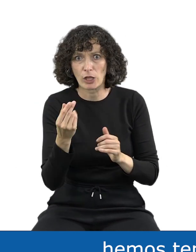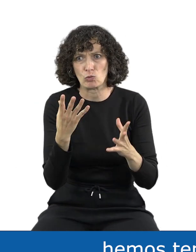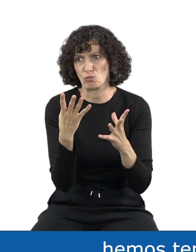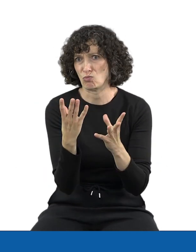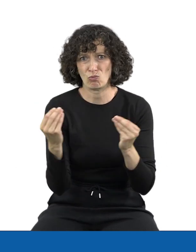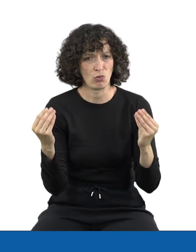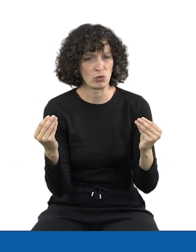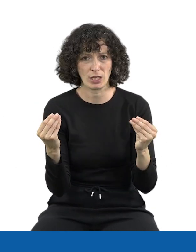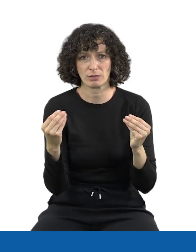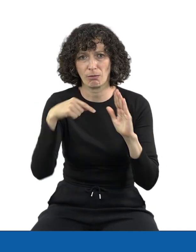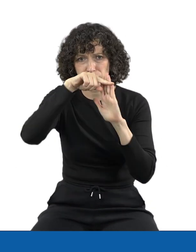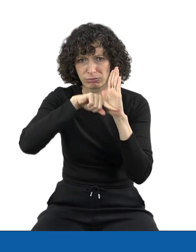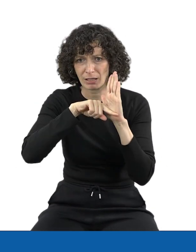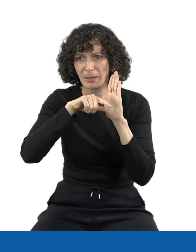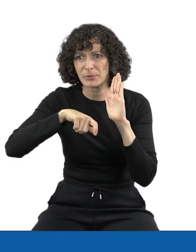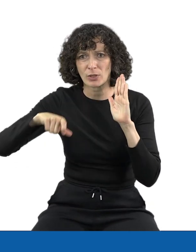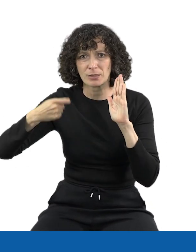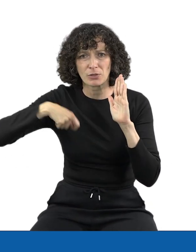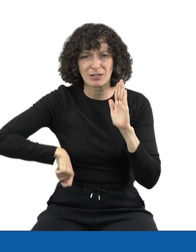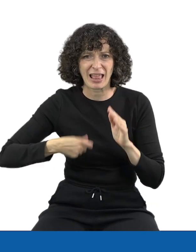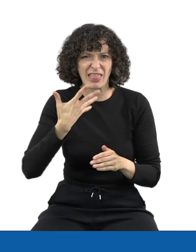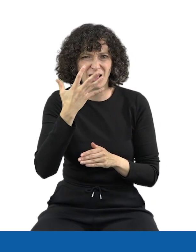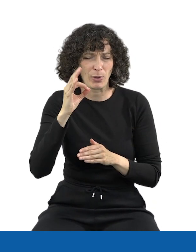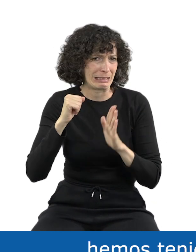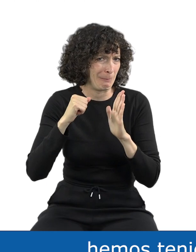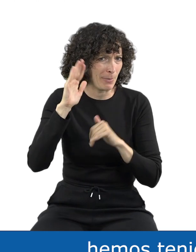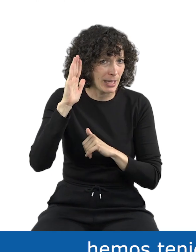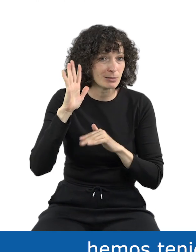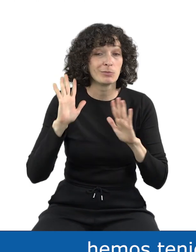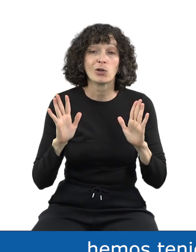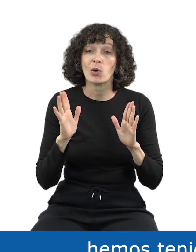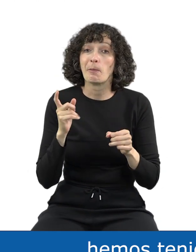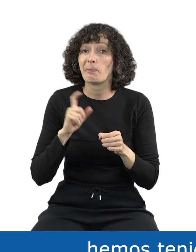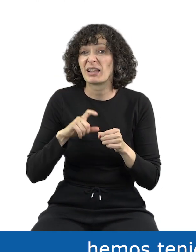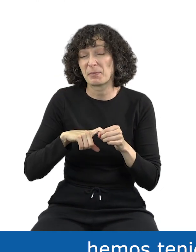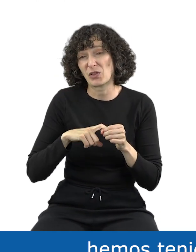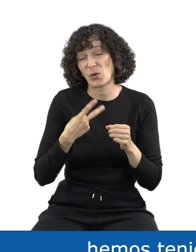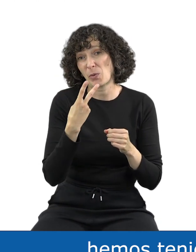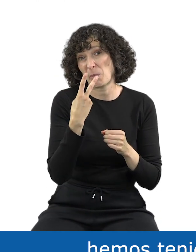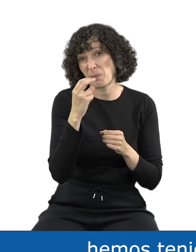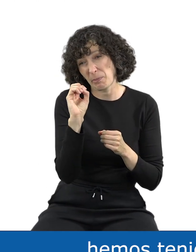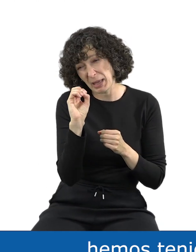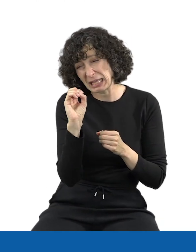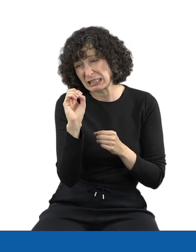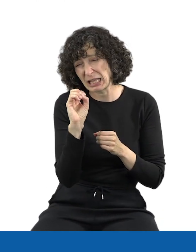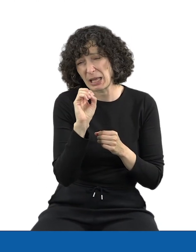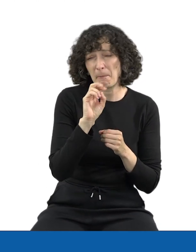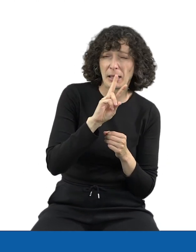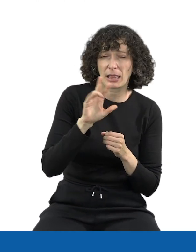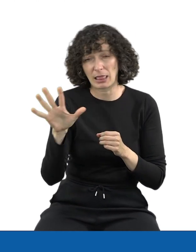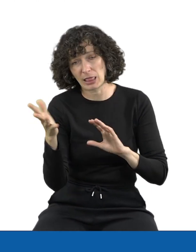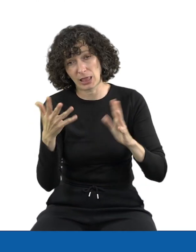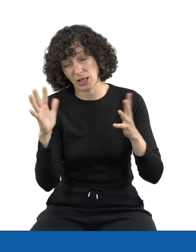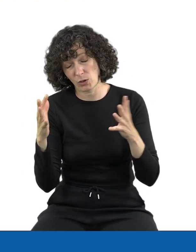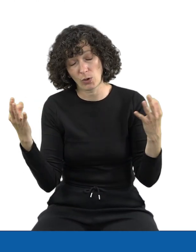personas interesadas, se apuntaron más de 50 profesionales, hemos tenido que limitar el curso a poco más de 20, alrededor de